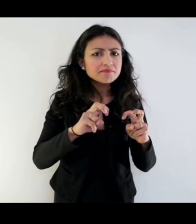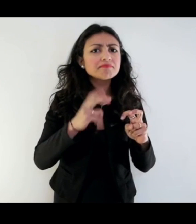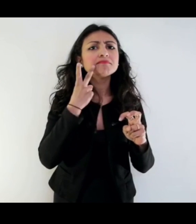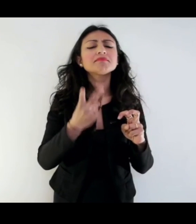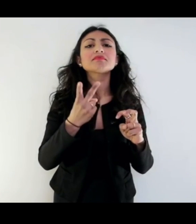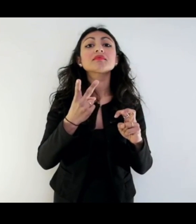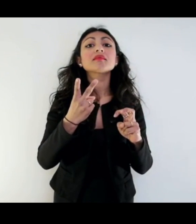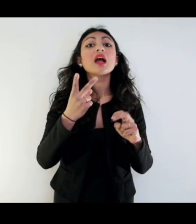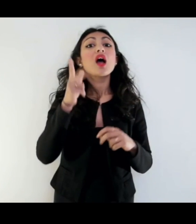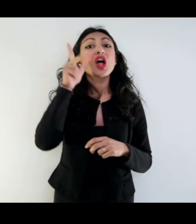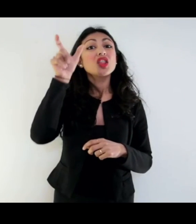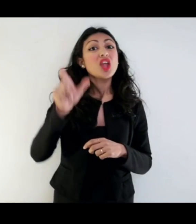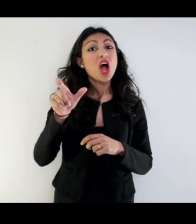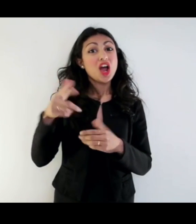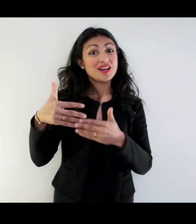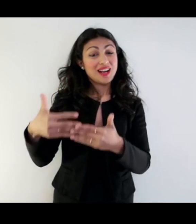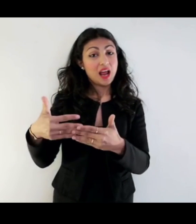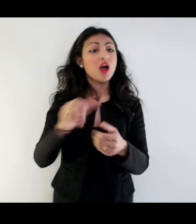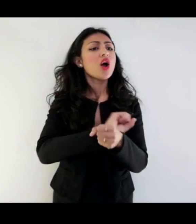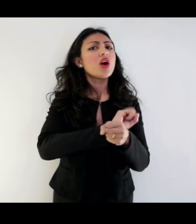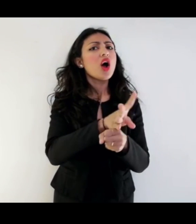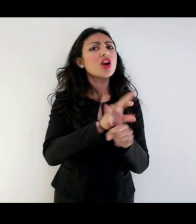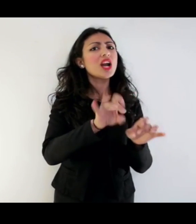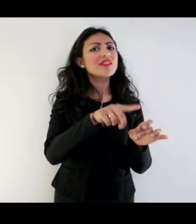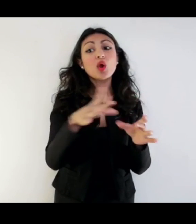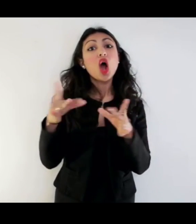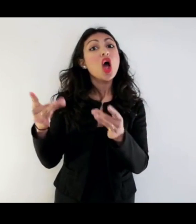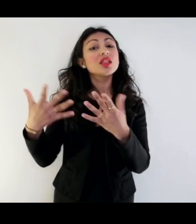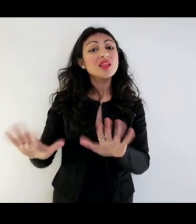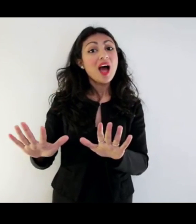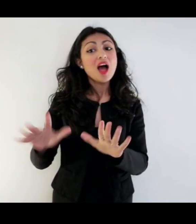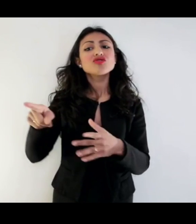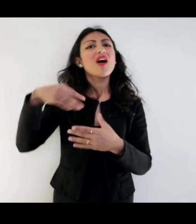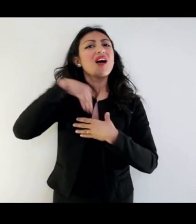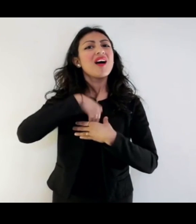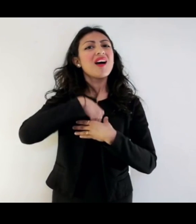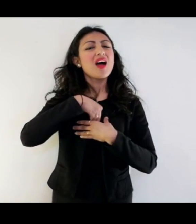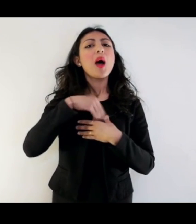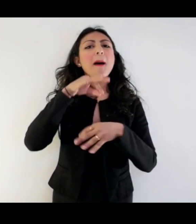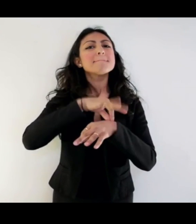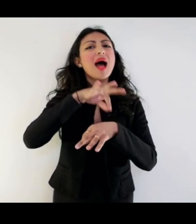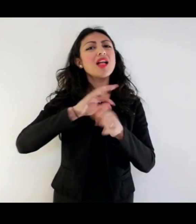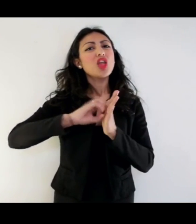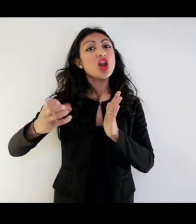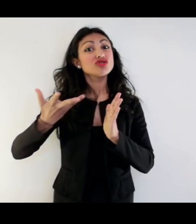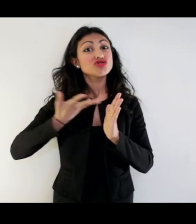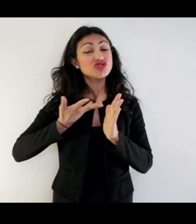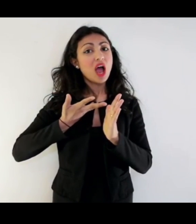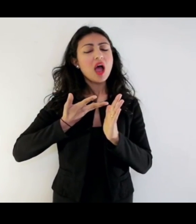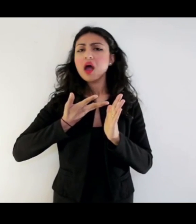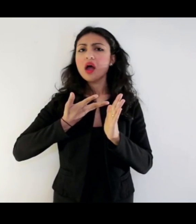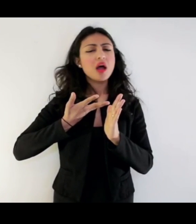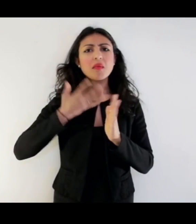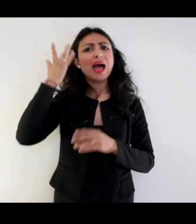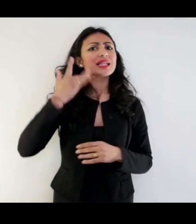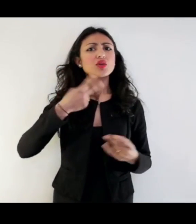fattore di rischio, ma di fatto non ci sono casi noti, pubblicati, che ci consentono di rendere